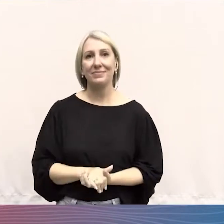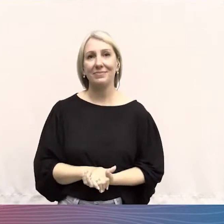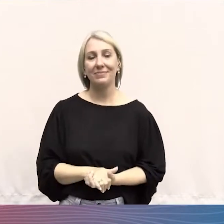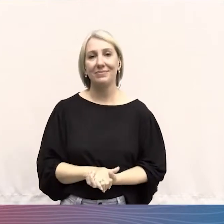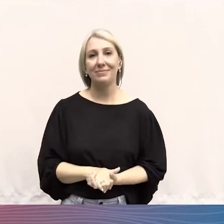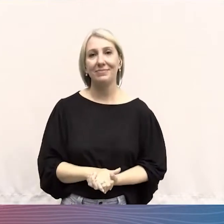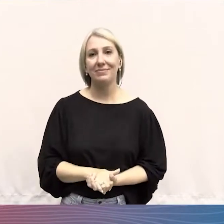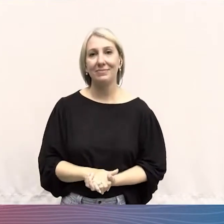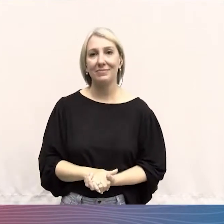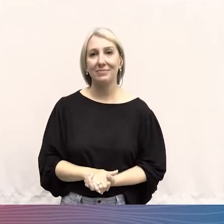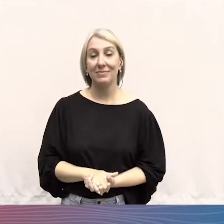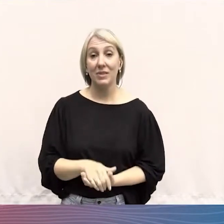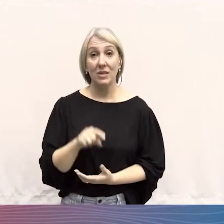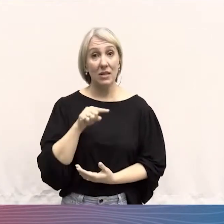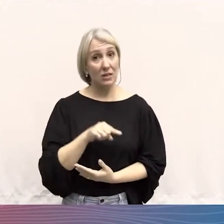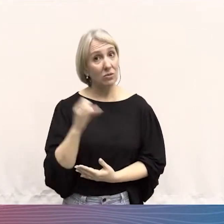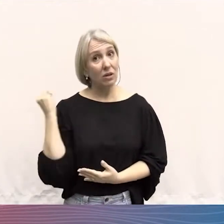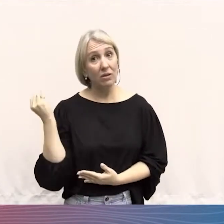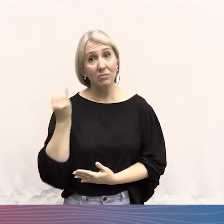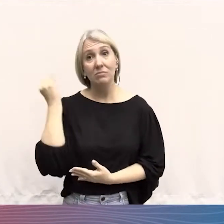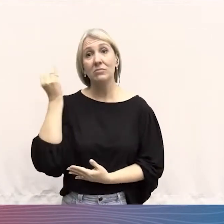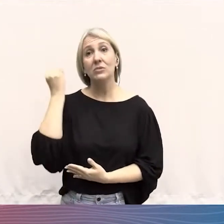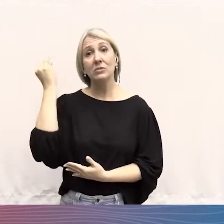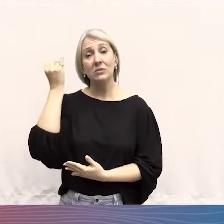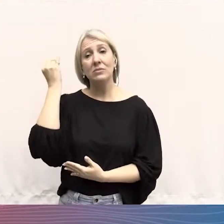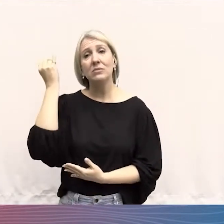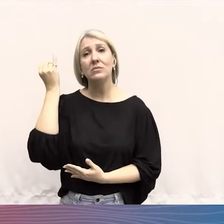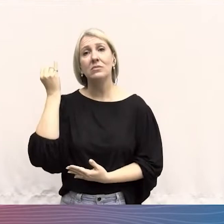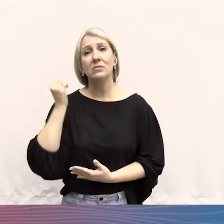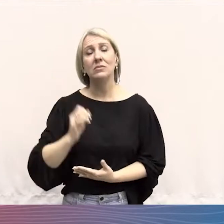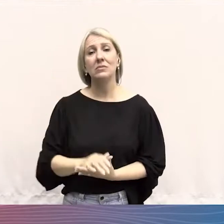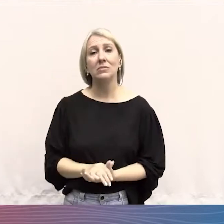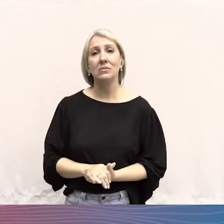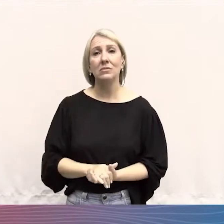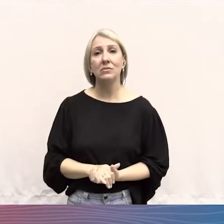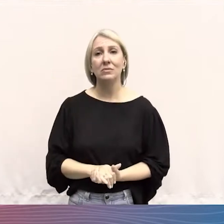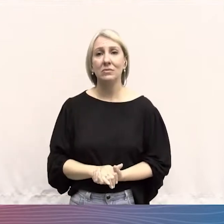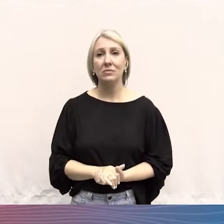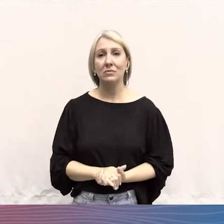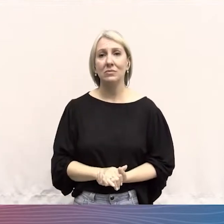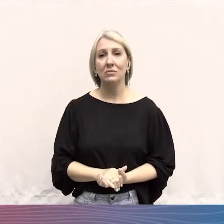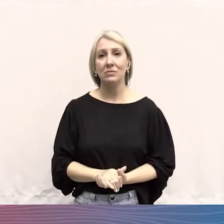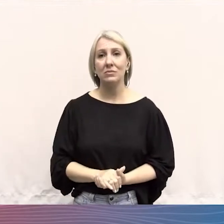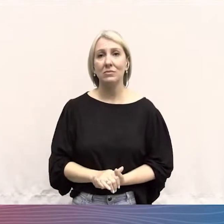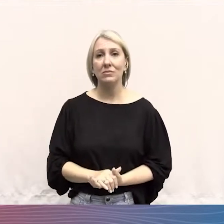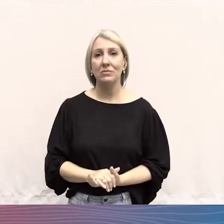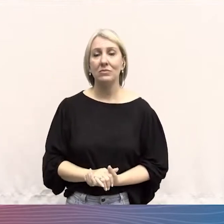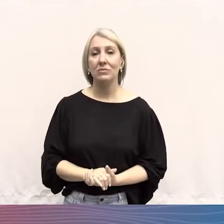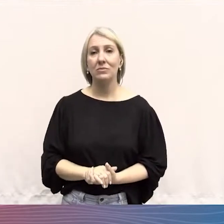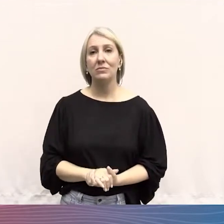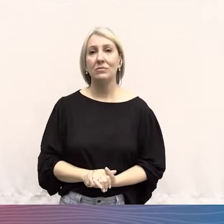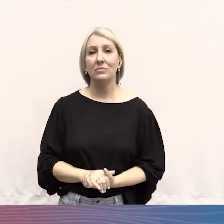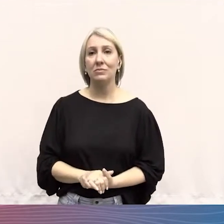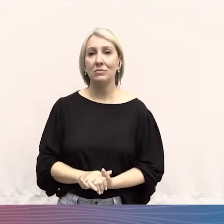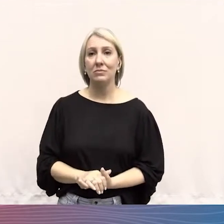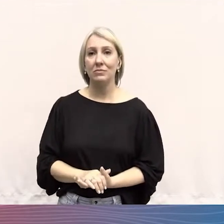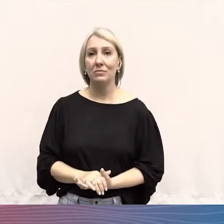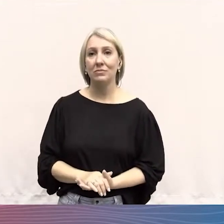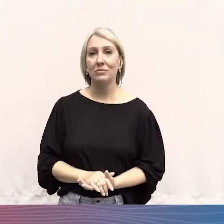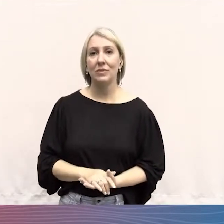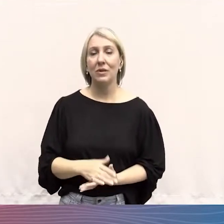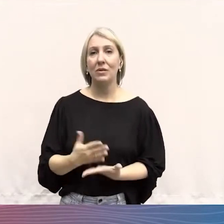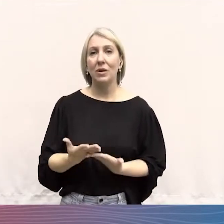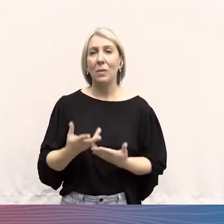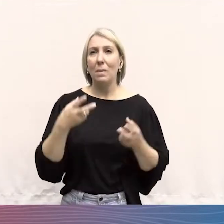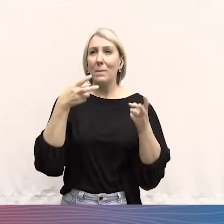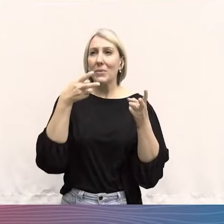isso aí é muito importante. E depois nós vemos que aí, então Deus queria